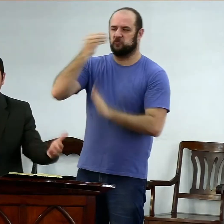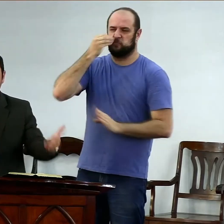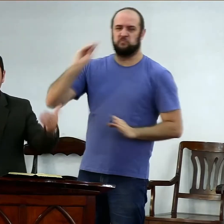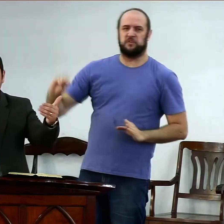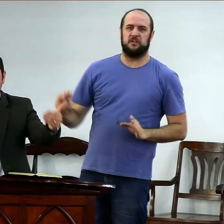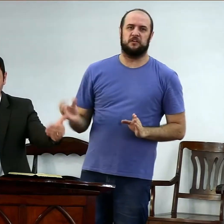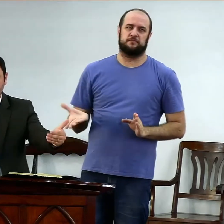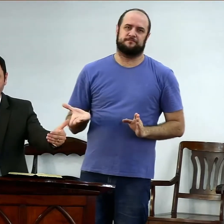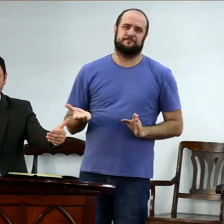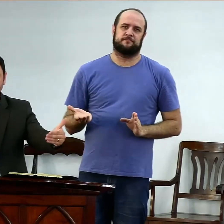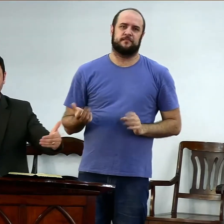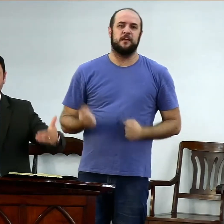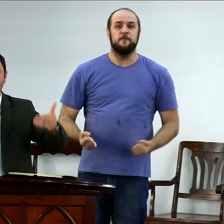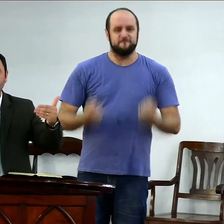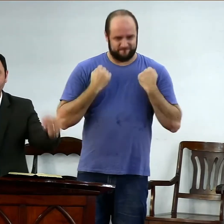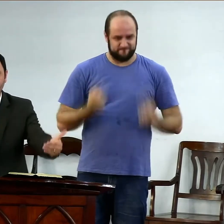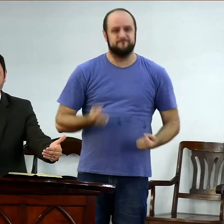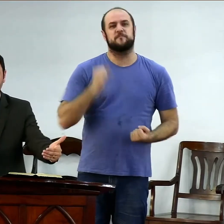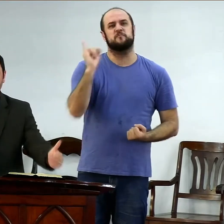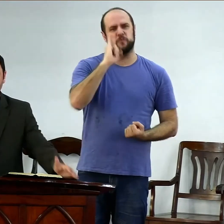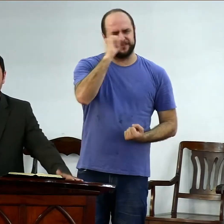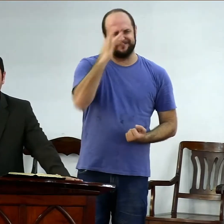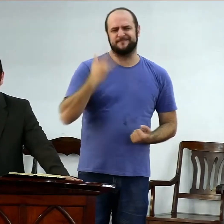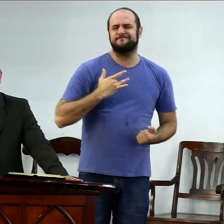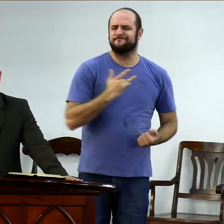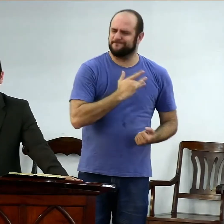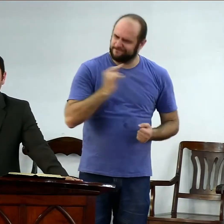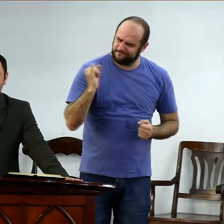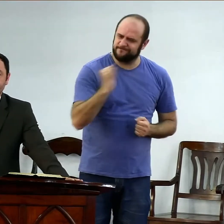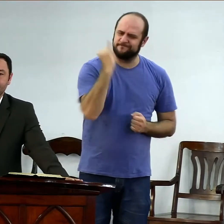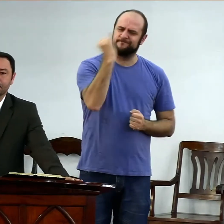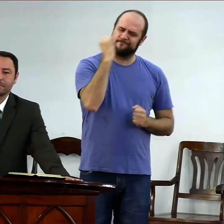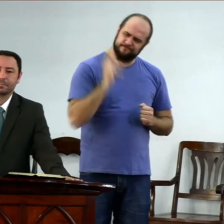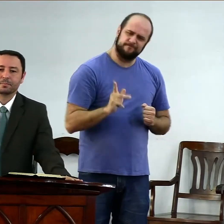O exercício é importante, a saúde deve ser preservada,